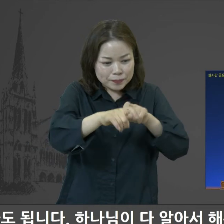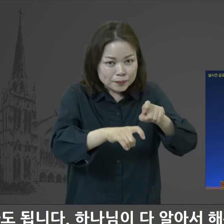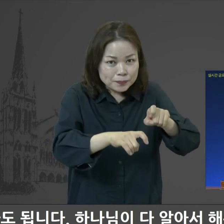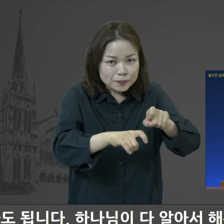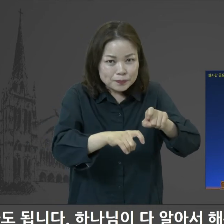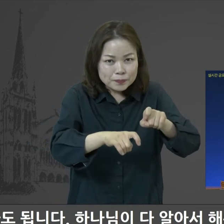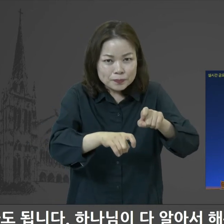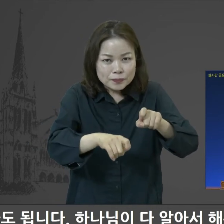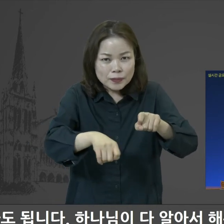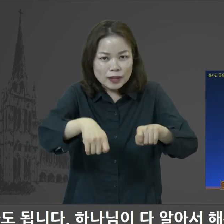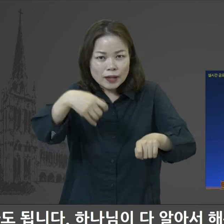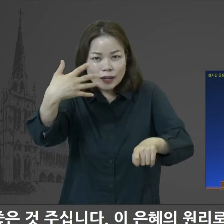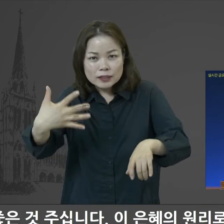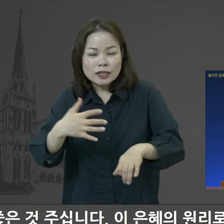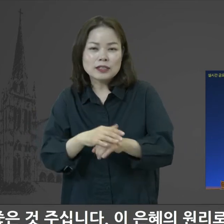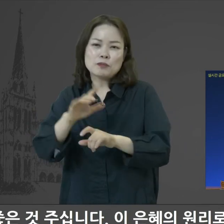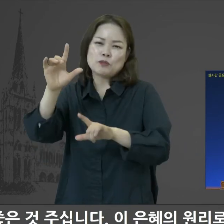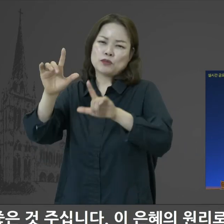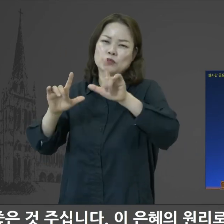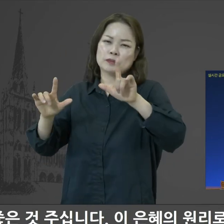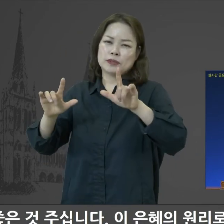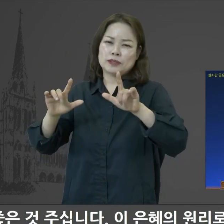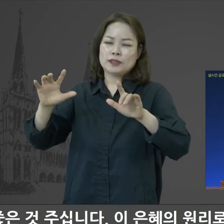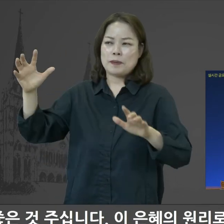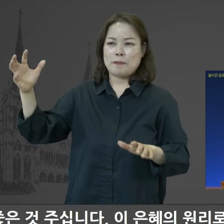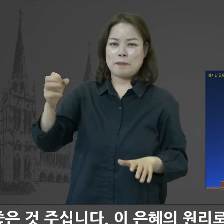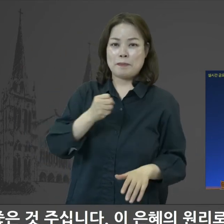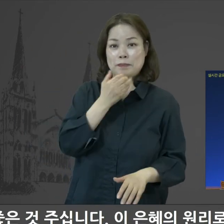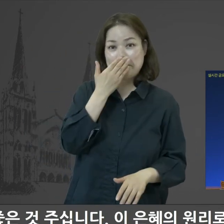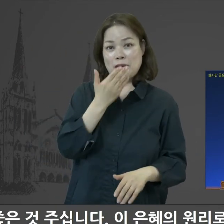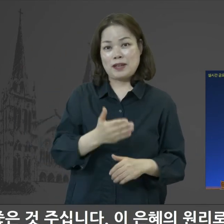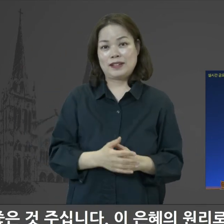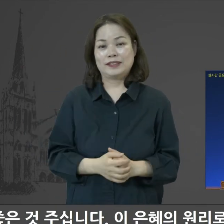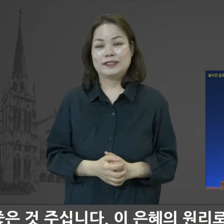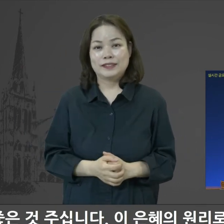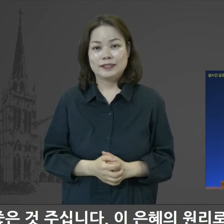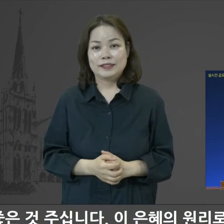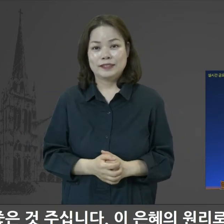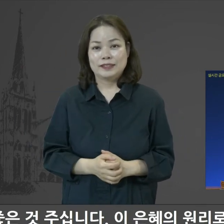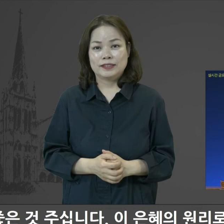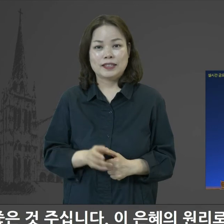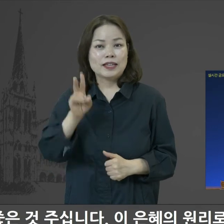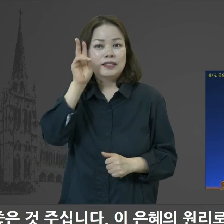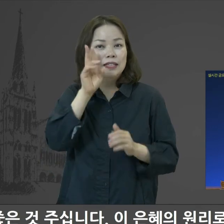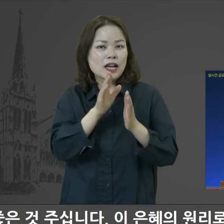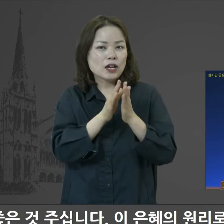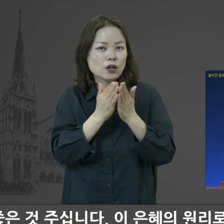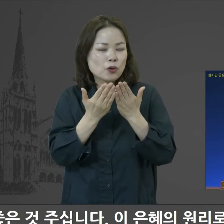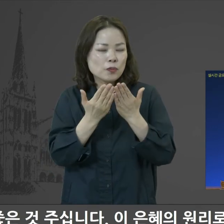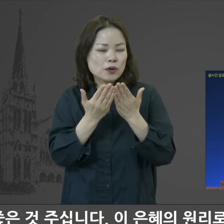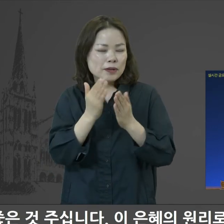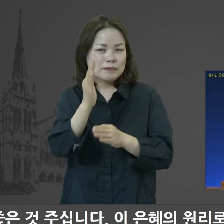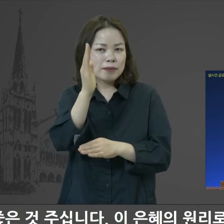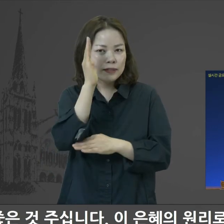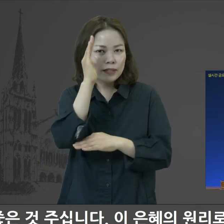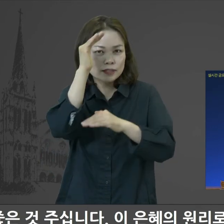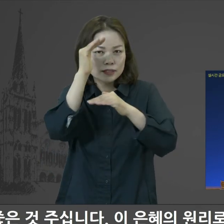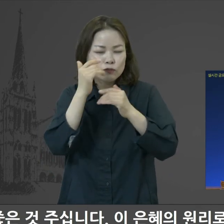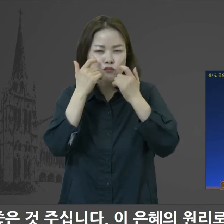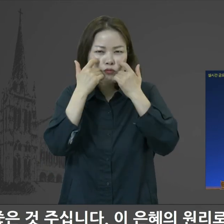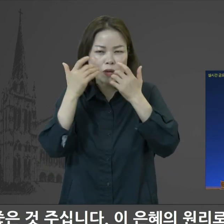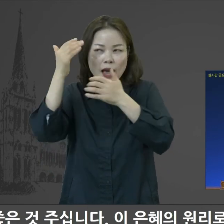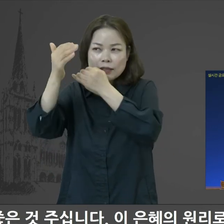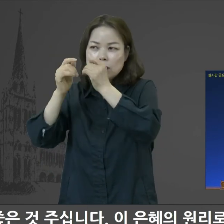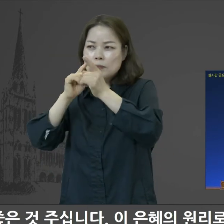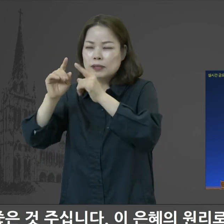있는 성도들의 모습을 갖게 되는 겁니다. 오늘 야고보서의 메시지는 분명합니다. 하나님